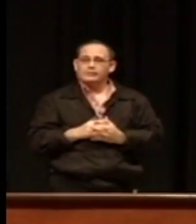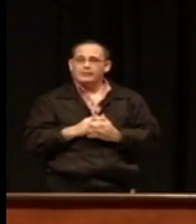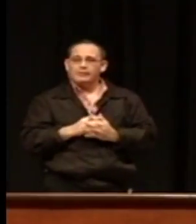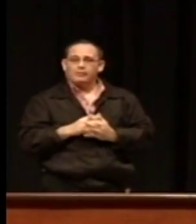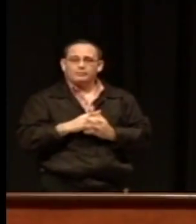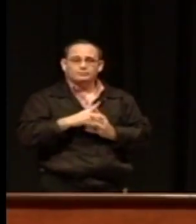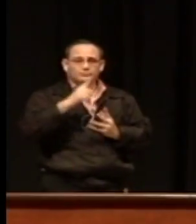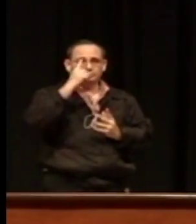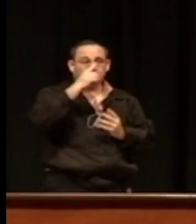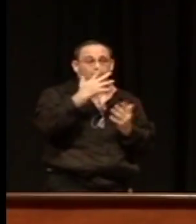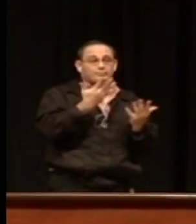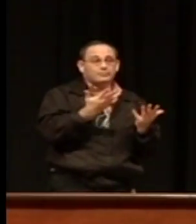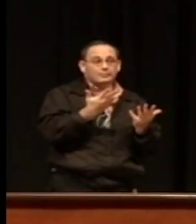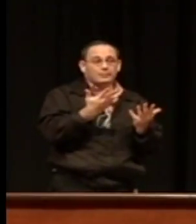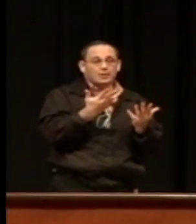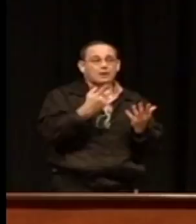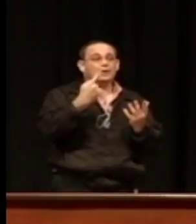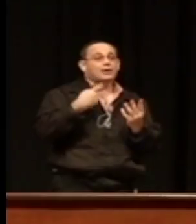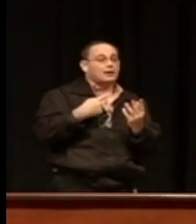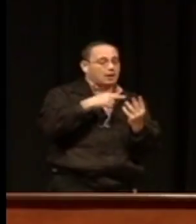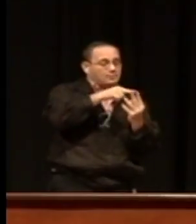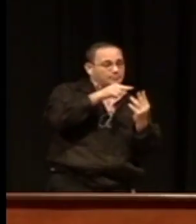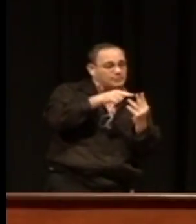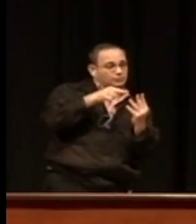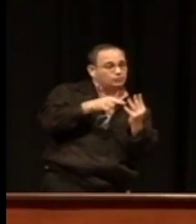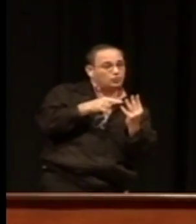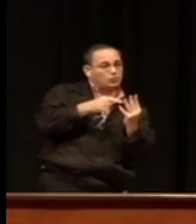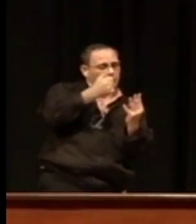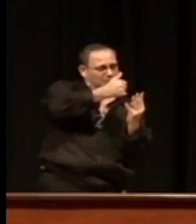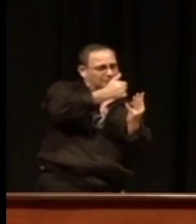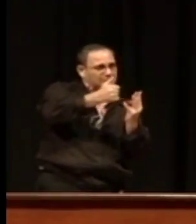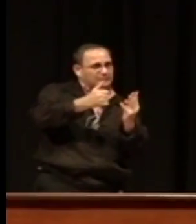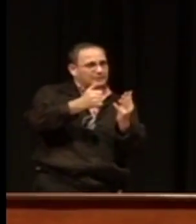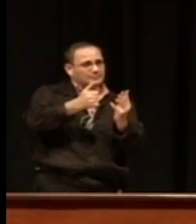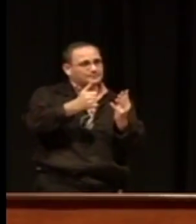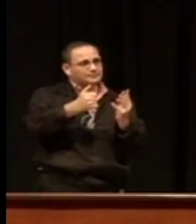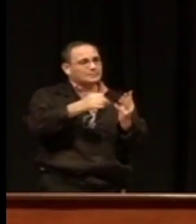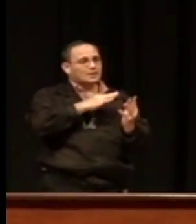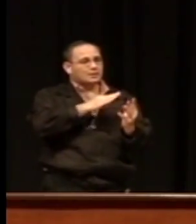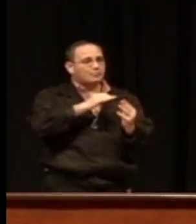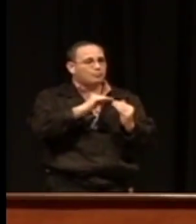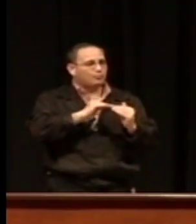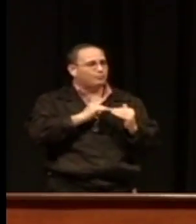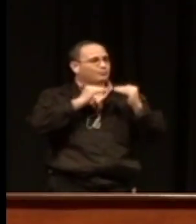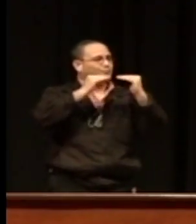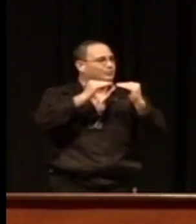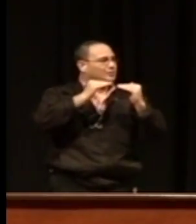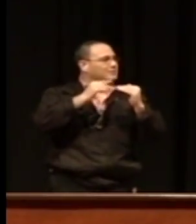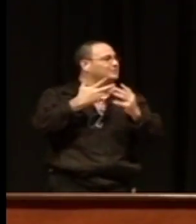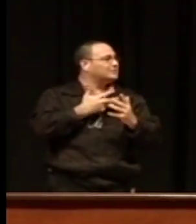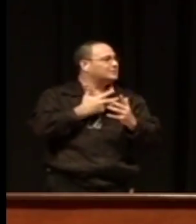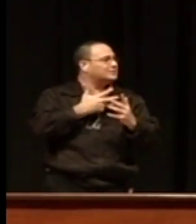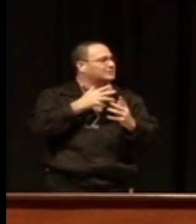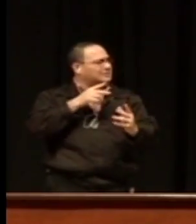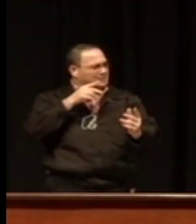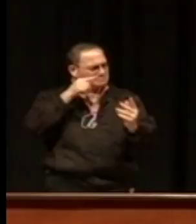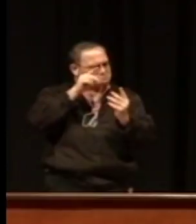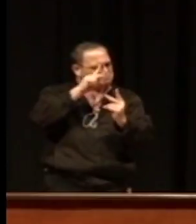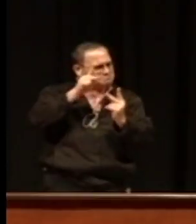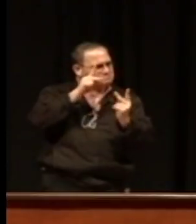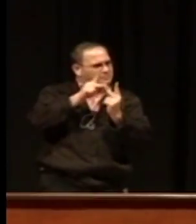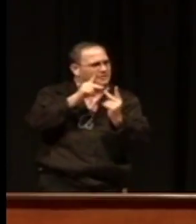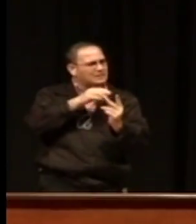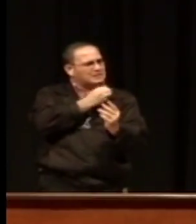Para que los individuos, los hombres individuales, puedan descargar o realizar con gran precisión